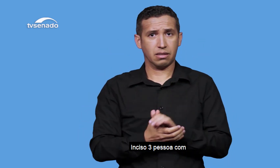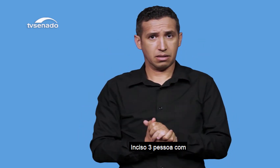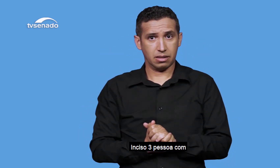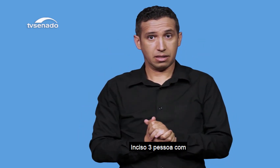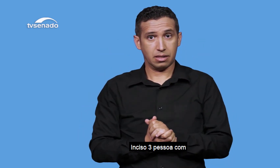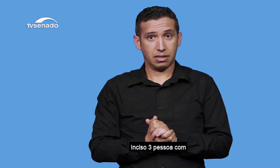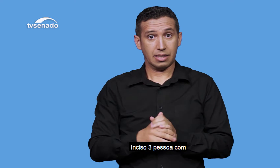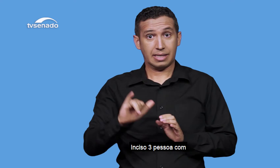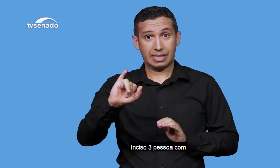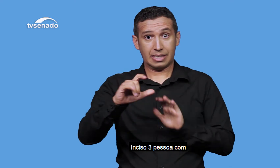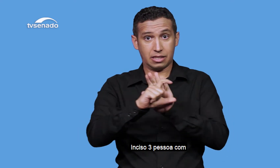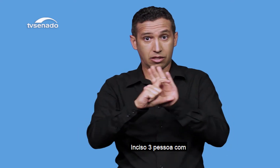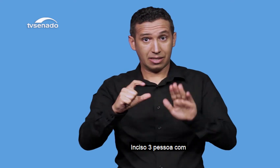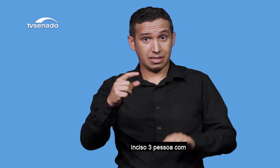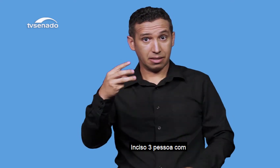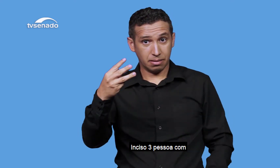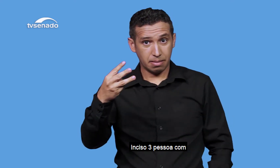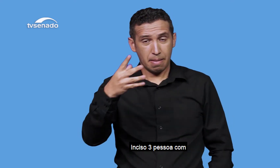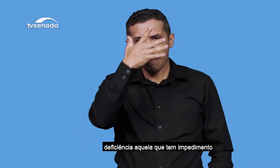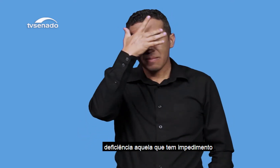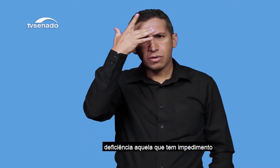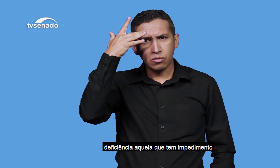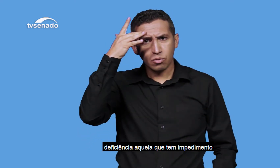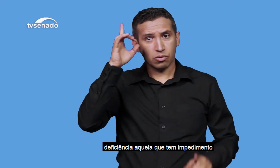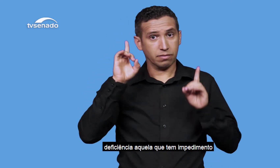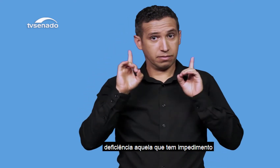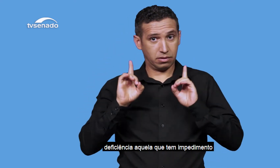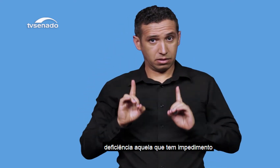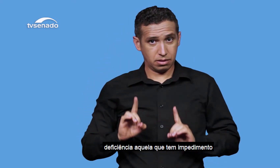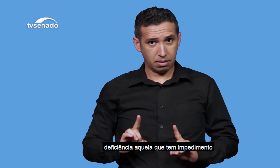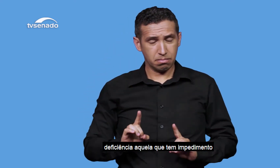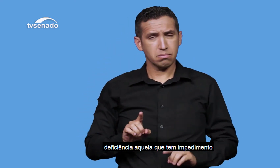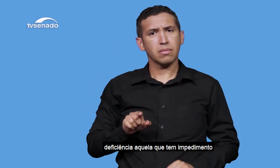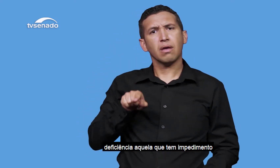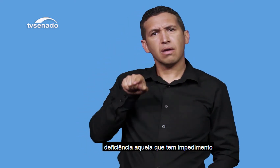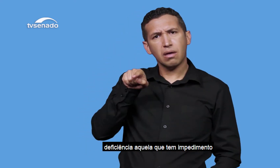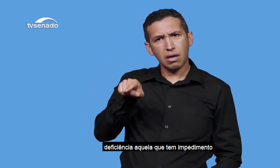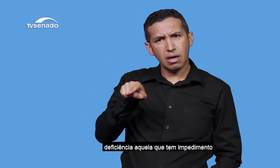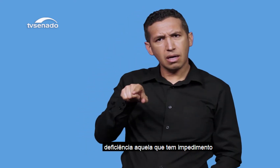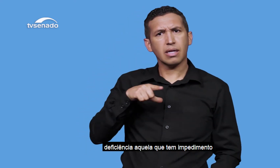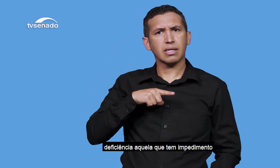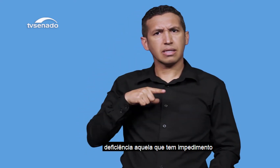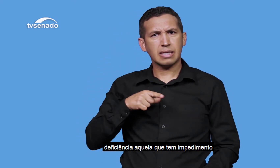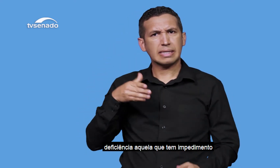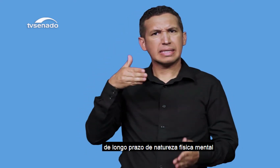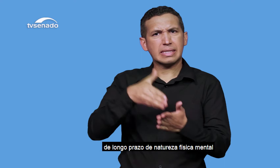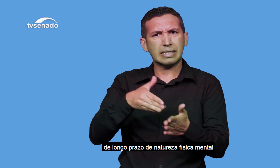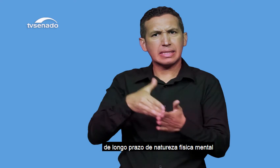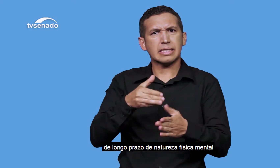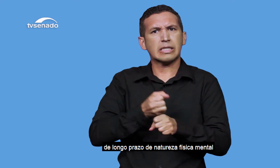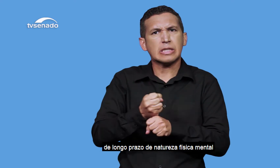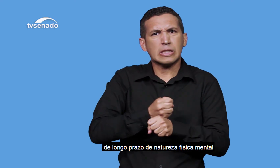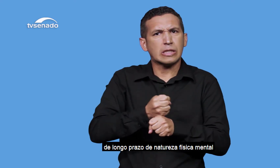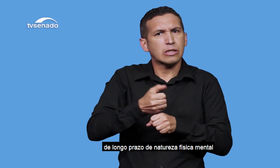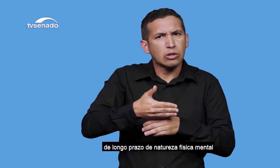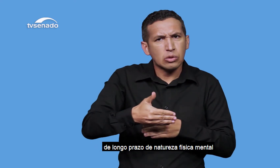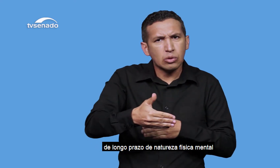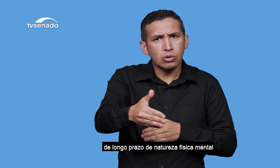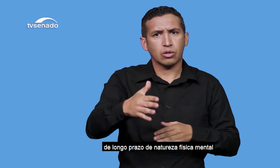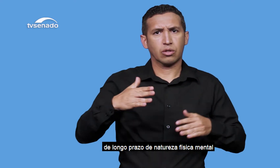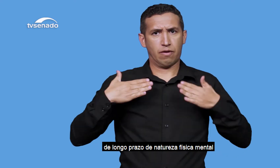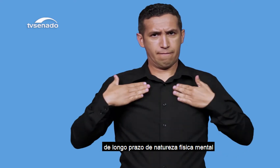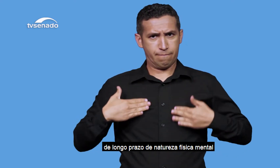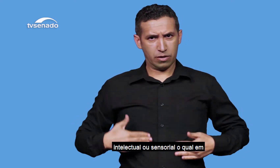inciso 3 pessoa com deficiência aquela que tem impedimento de longo prazo de natureza